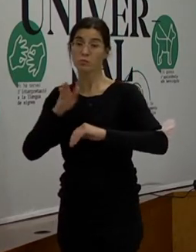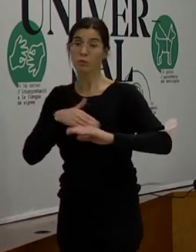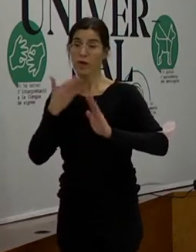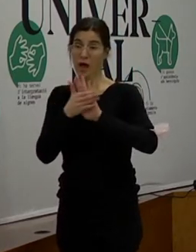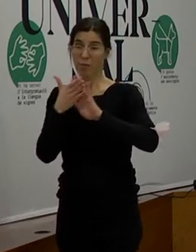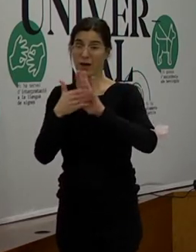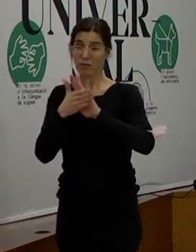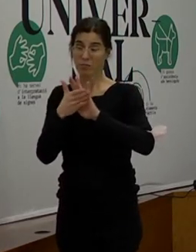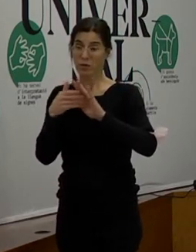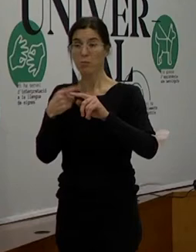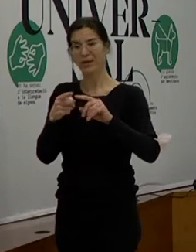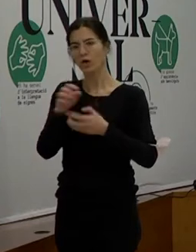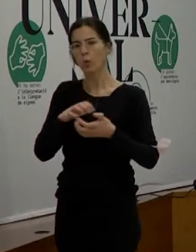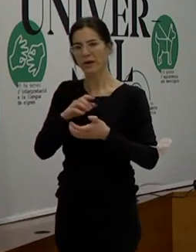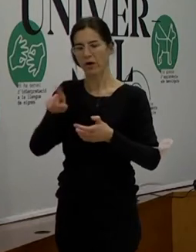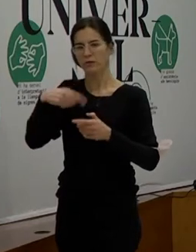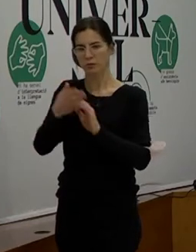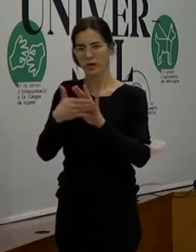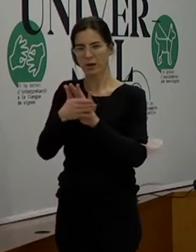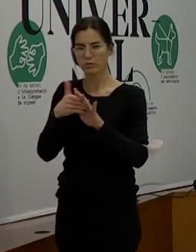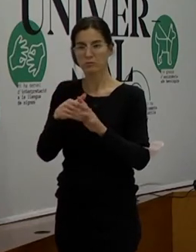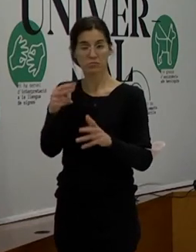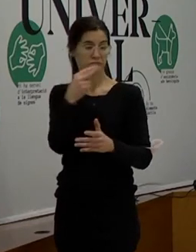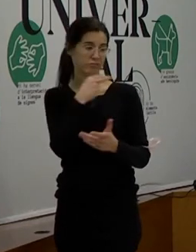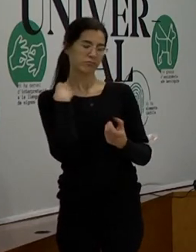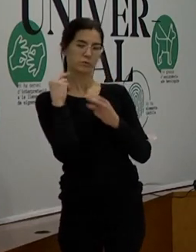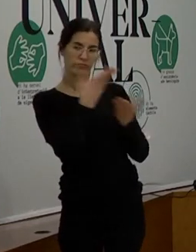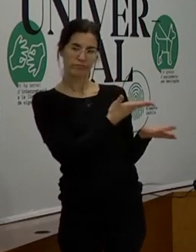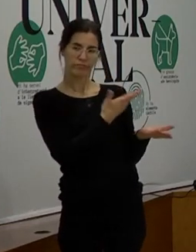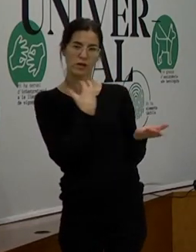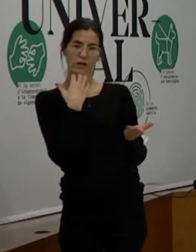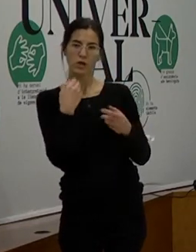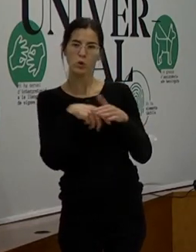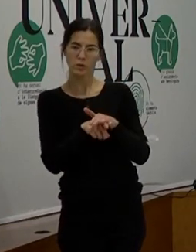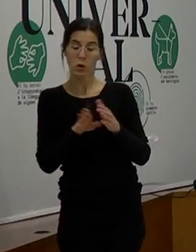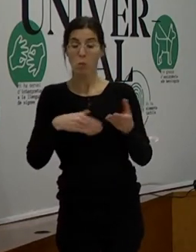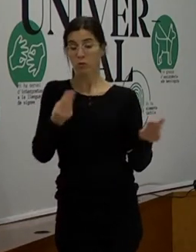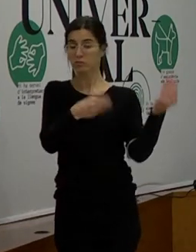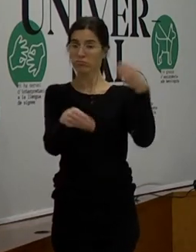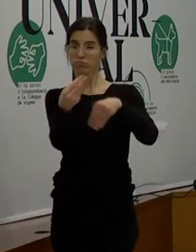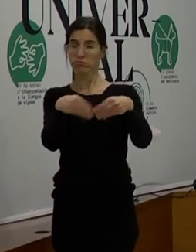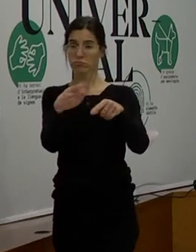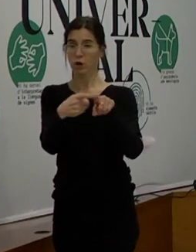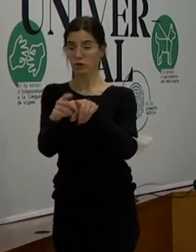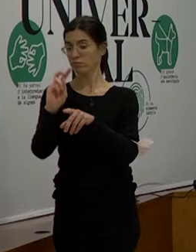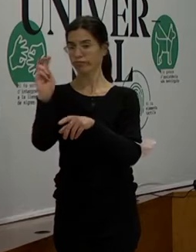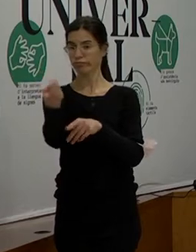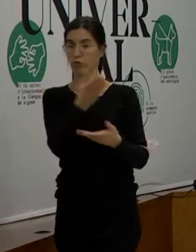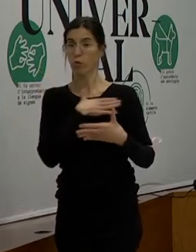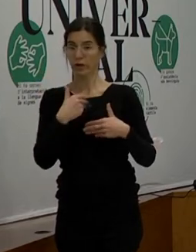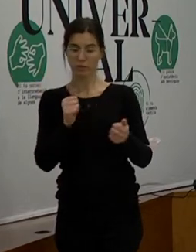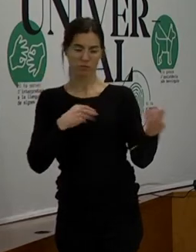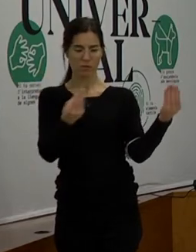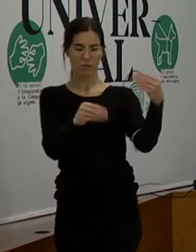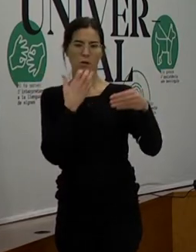és una mica més complicat. Però vamos, això és un canviador inclusiu. Pots afegir-hi molts complements, com podeu veure. O sigui,